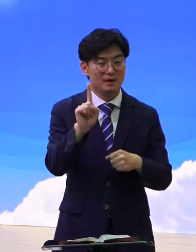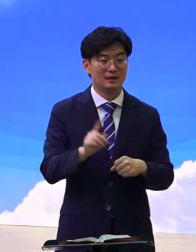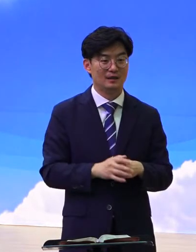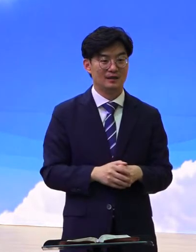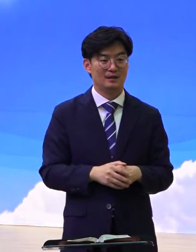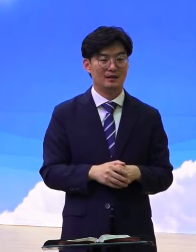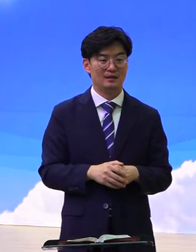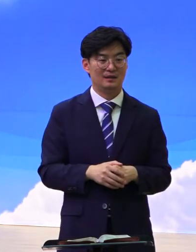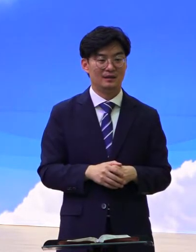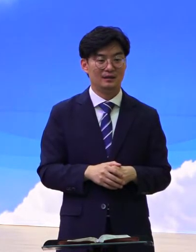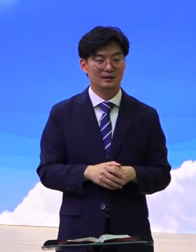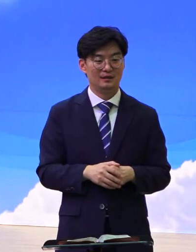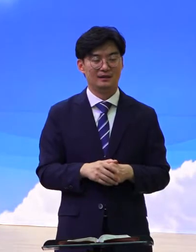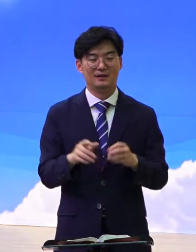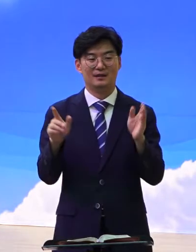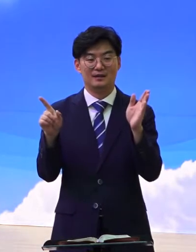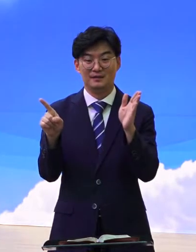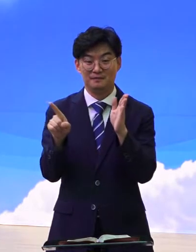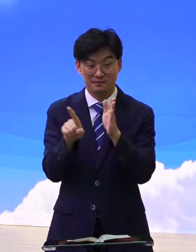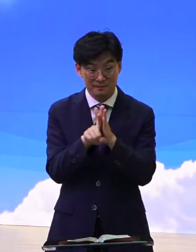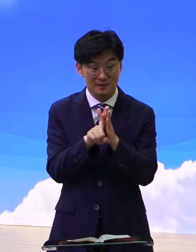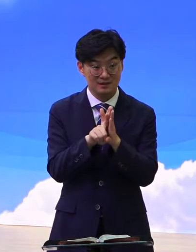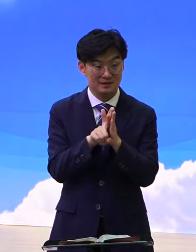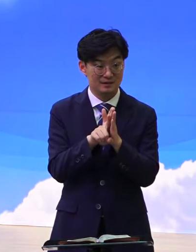믿음에 목숨 걸지 않기 때문입니다.